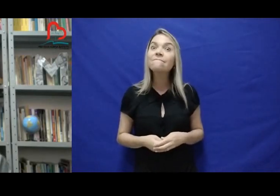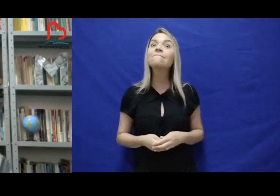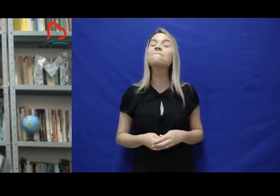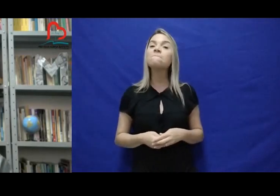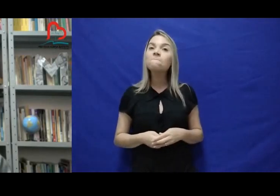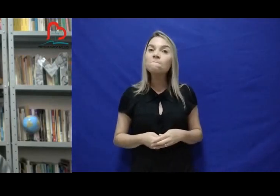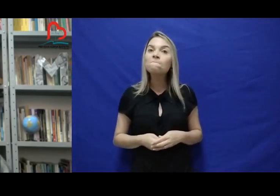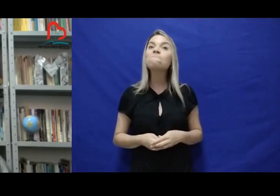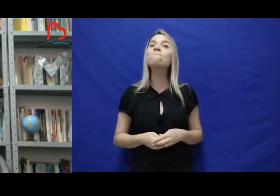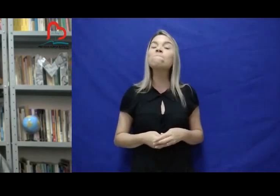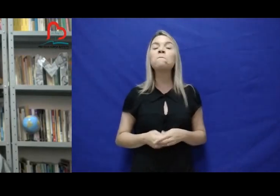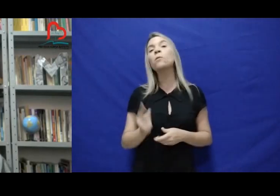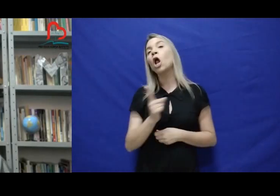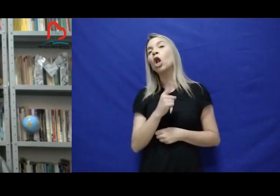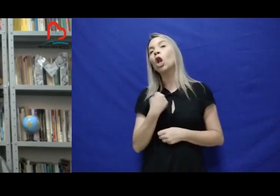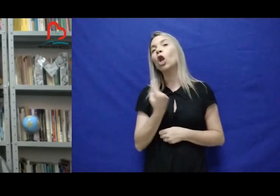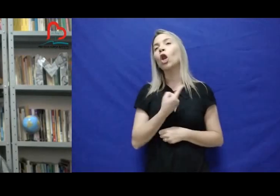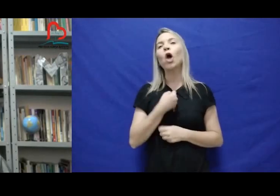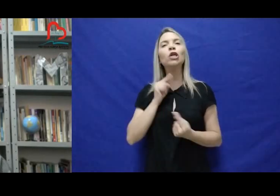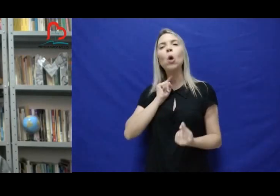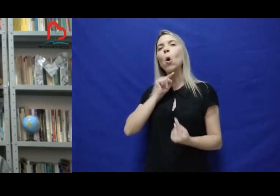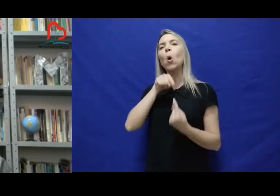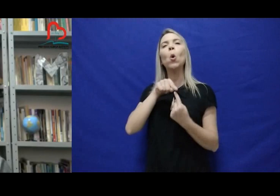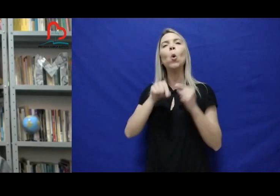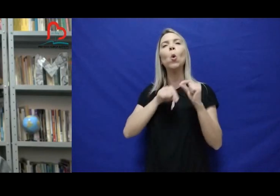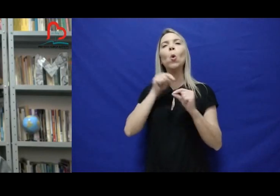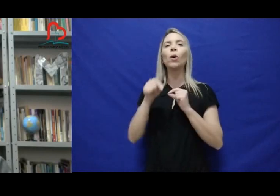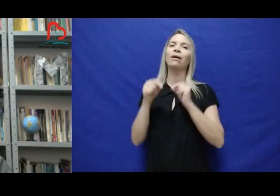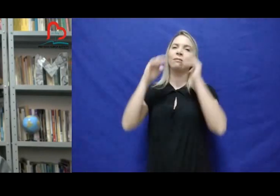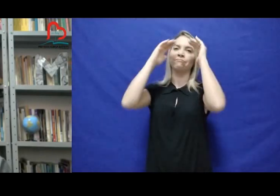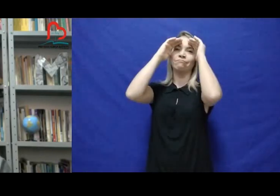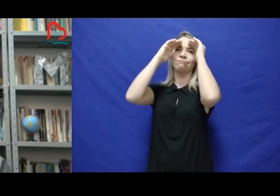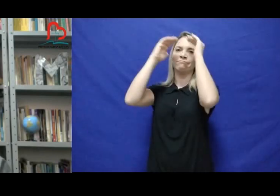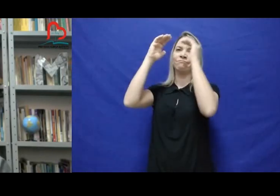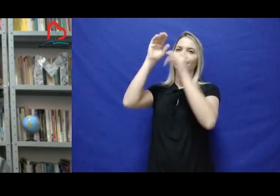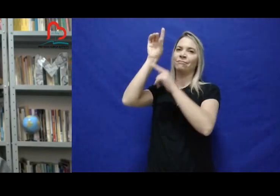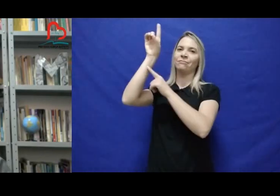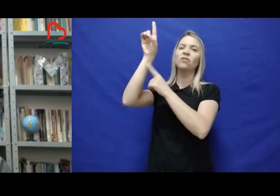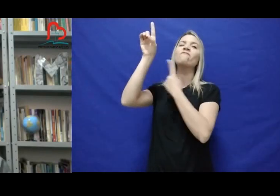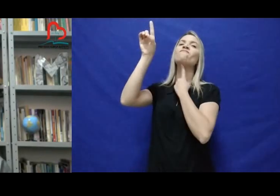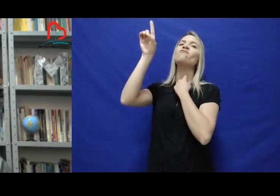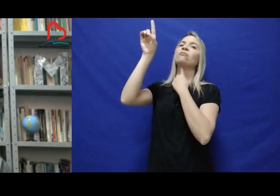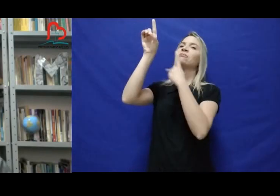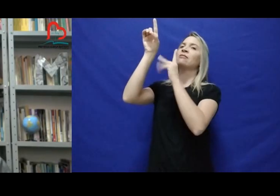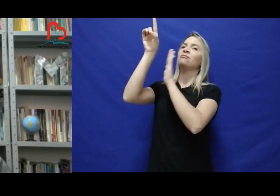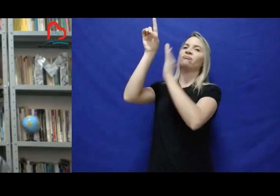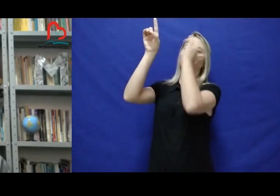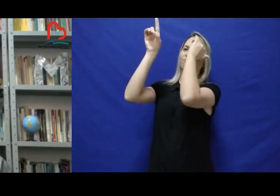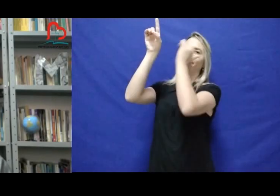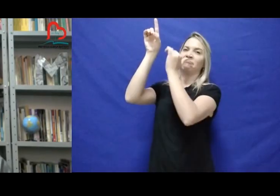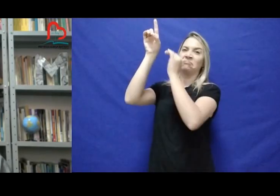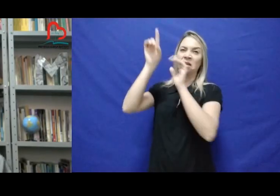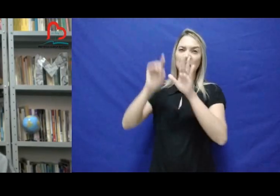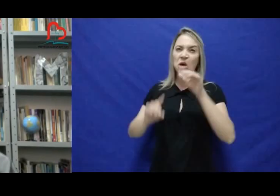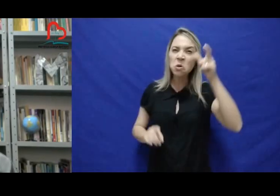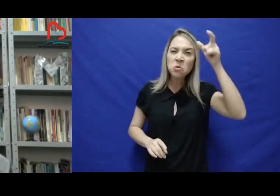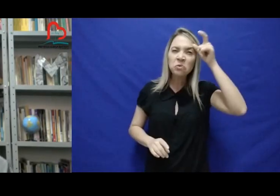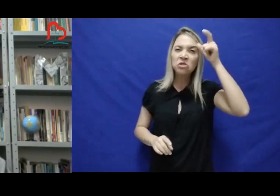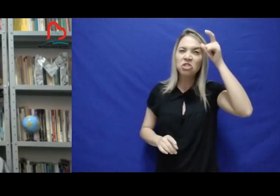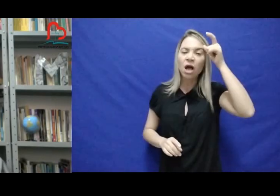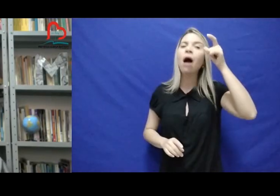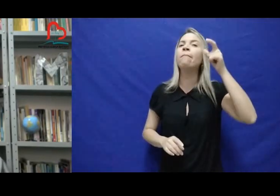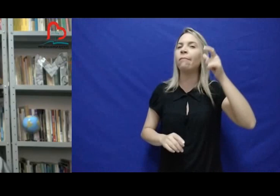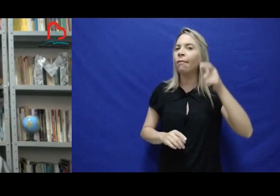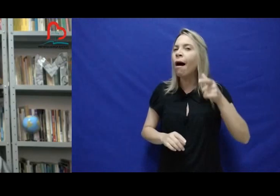nos mostra que o nosso alvo deve ser cumprir a vontade de Deus. Satanás é